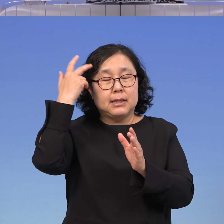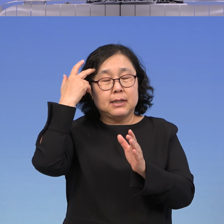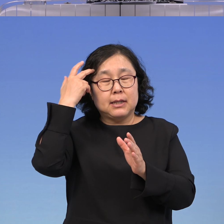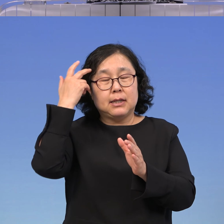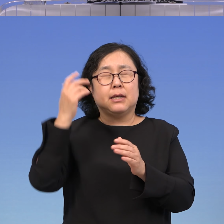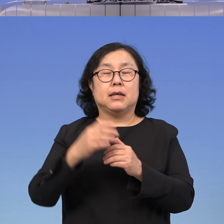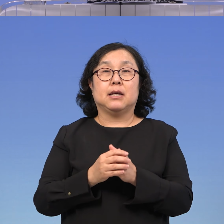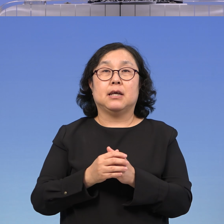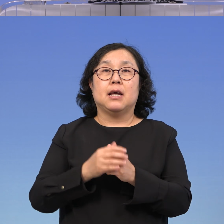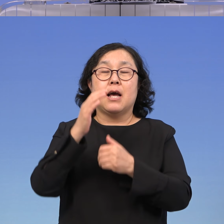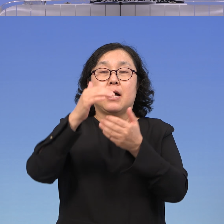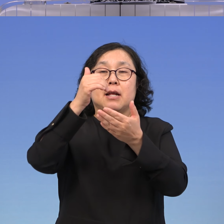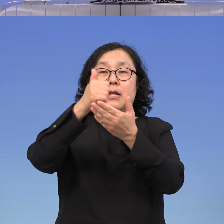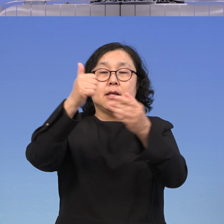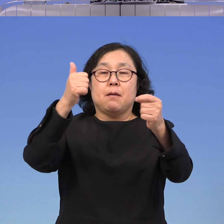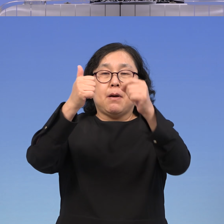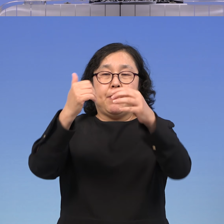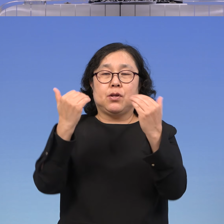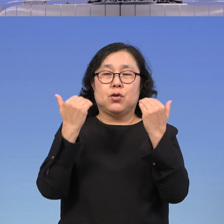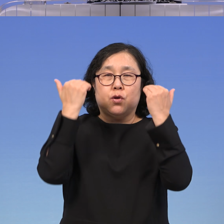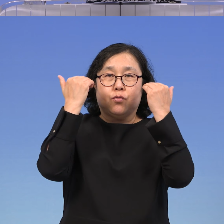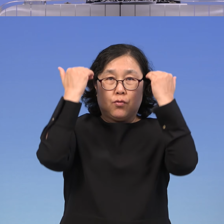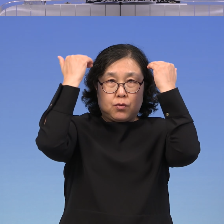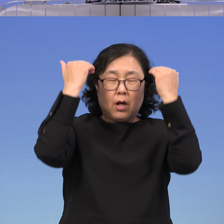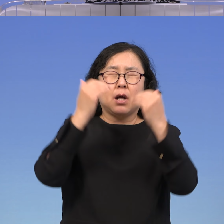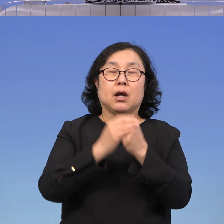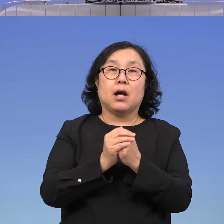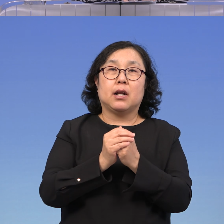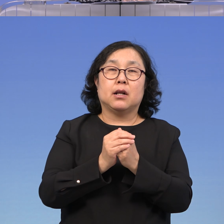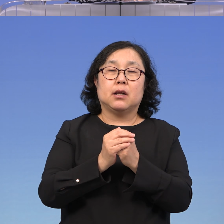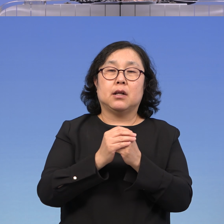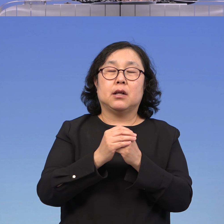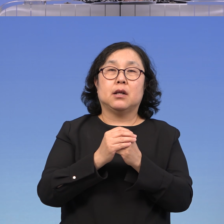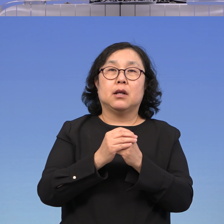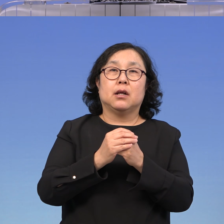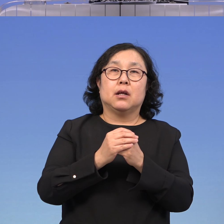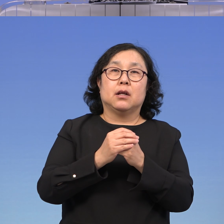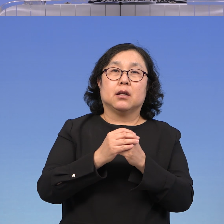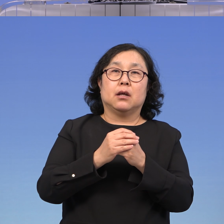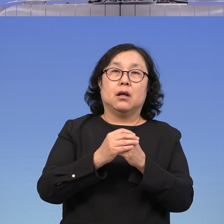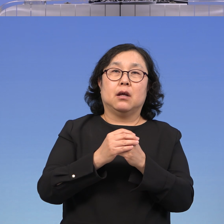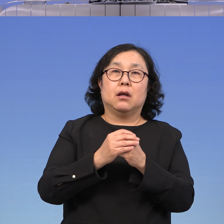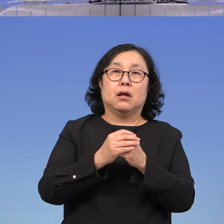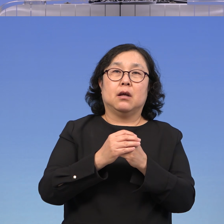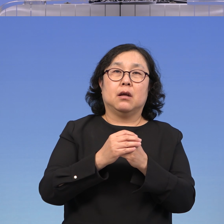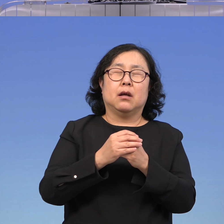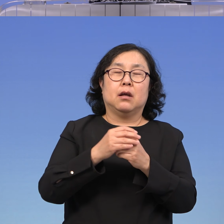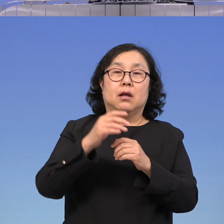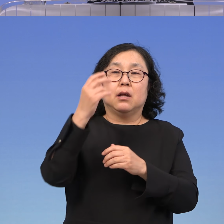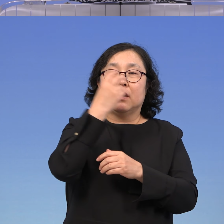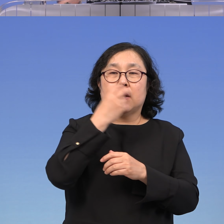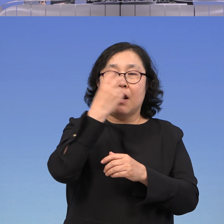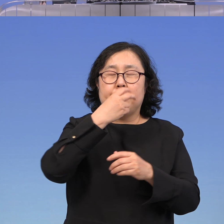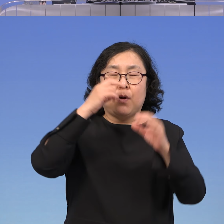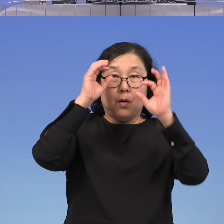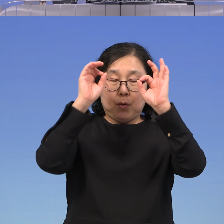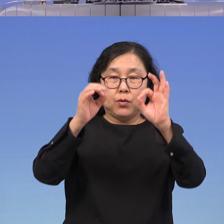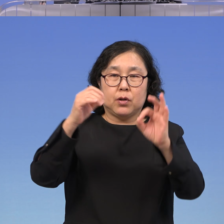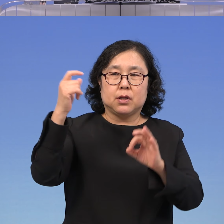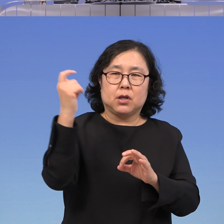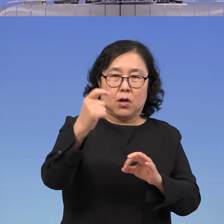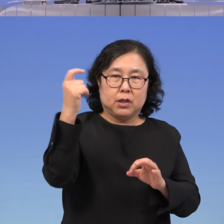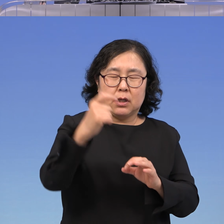어느정도 하나님 앞에서 성숙한 가를 간음하는 자 때 중의 하나는 경직이 에 쪼끔만 마음에 안